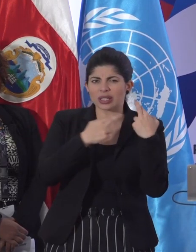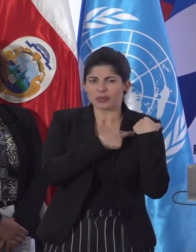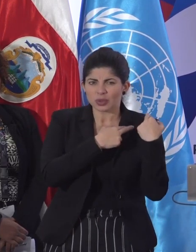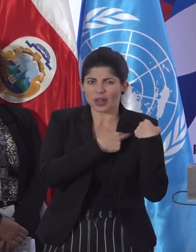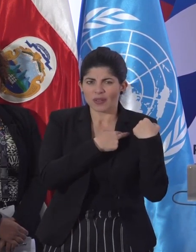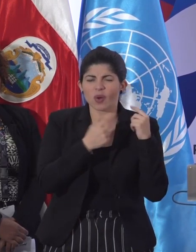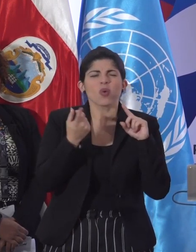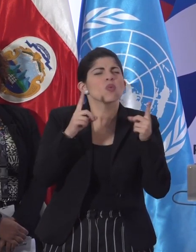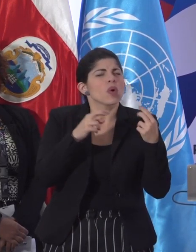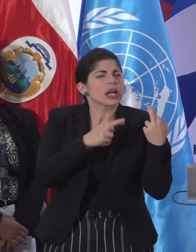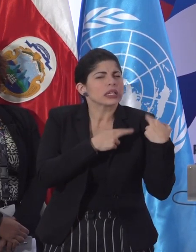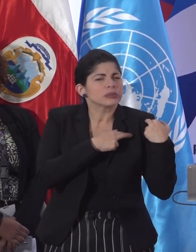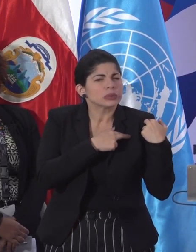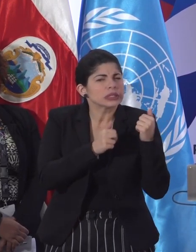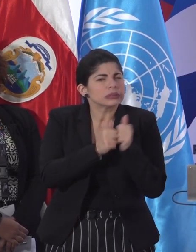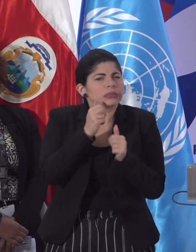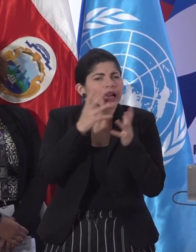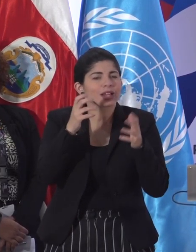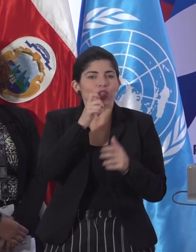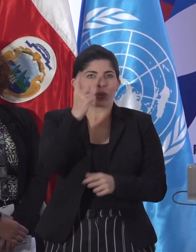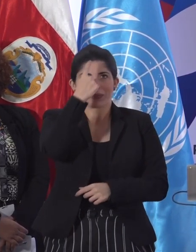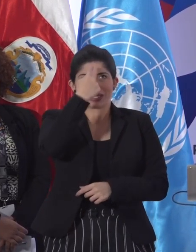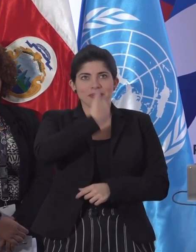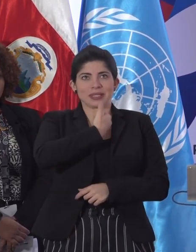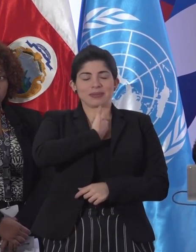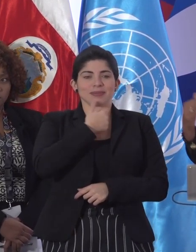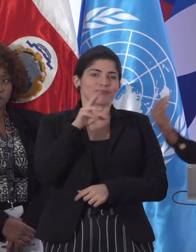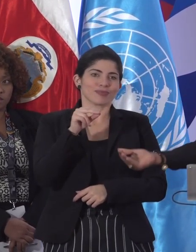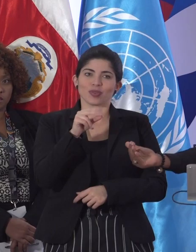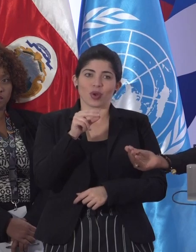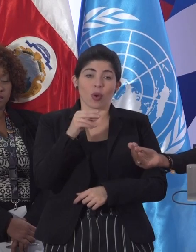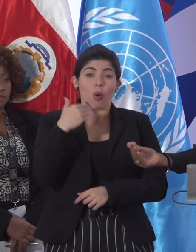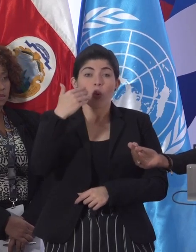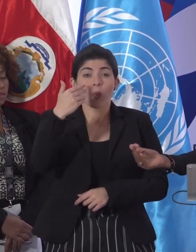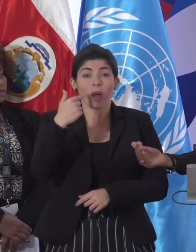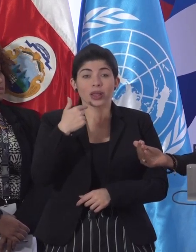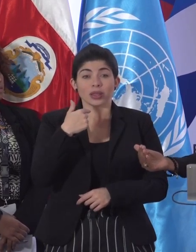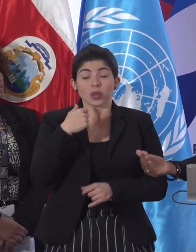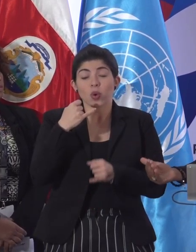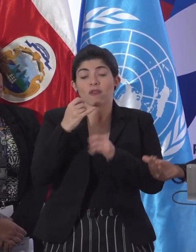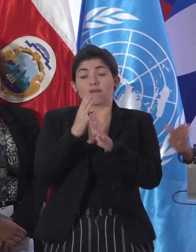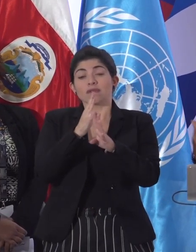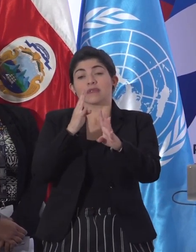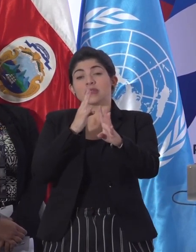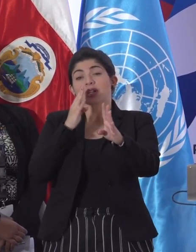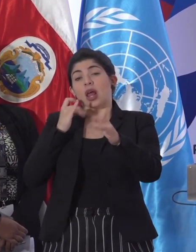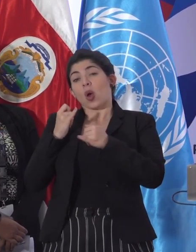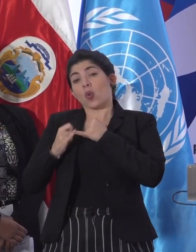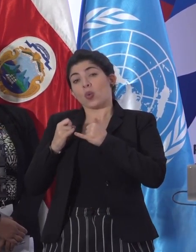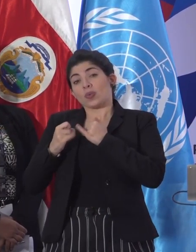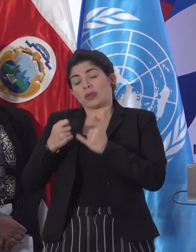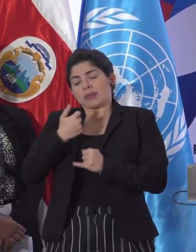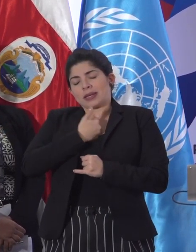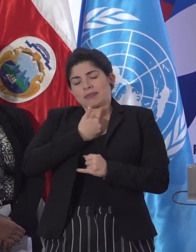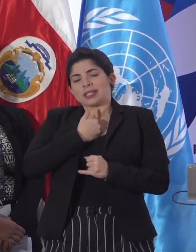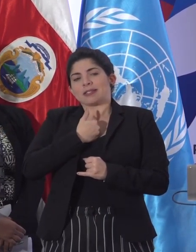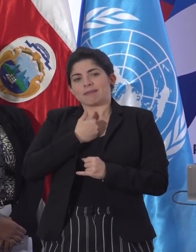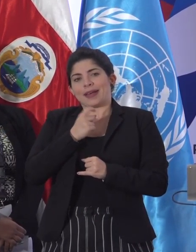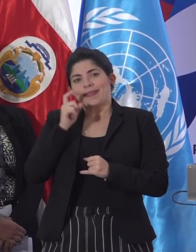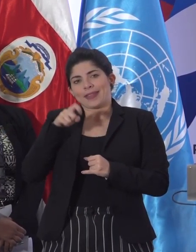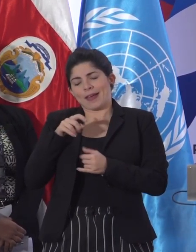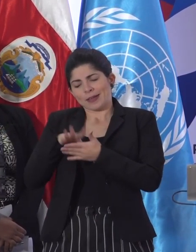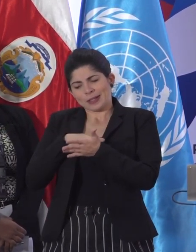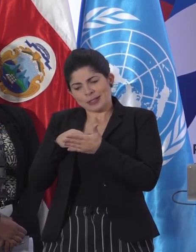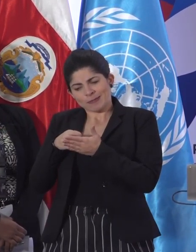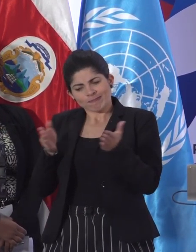es la responsabilidad mayor? No solo pensar en nosotras mismas. Cuando se está de últimas en la fila, nos toca llevar una agenda